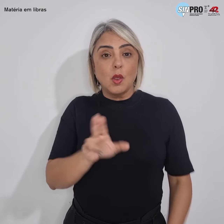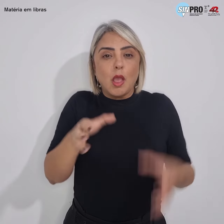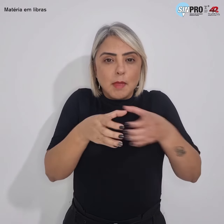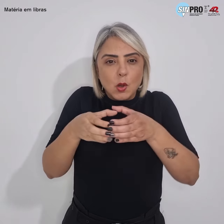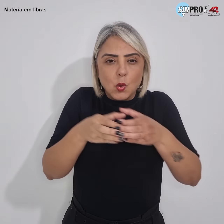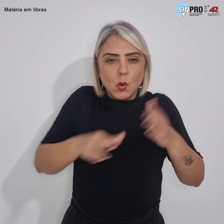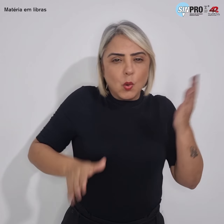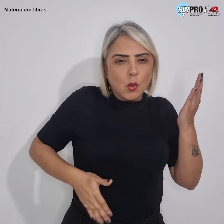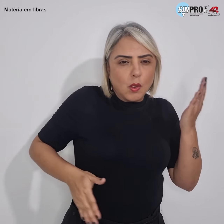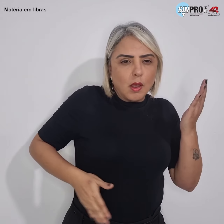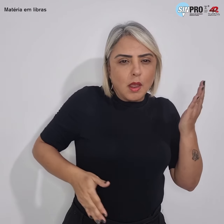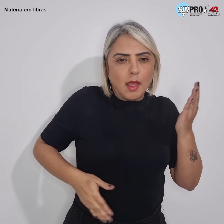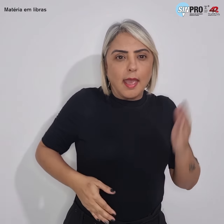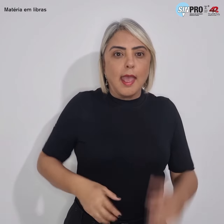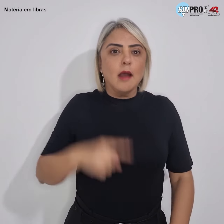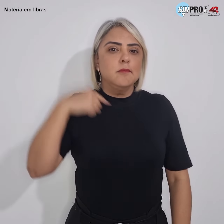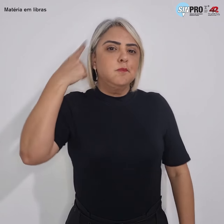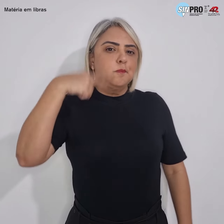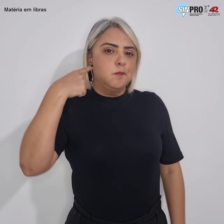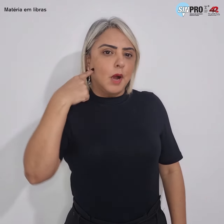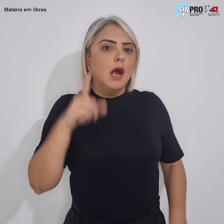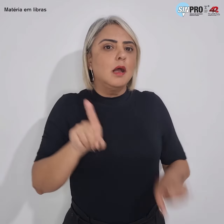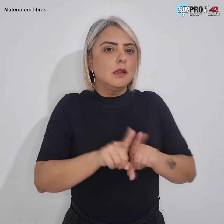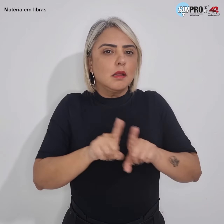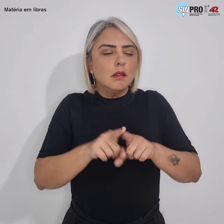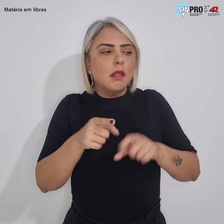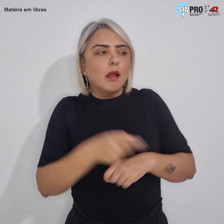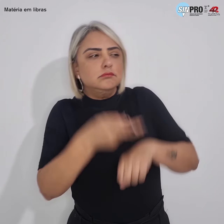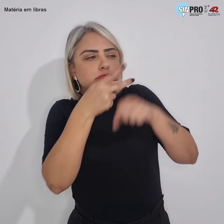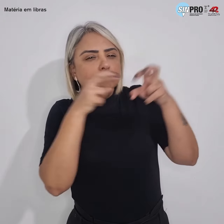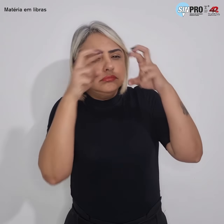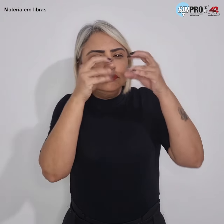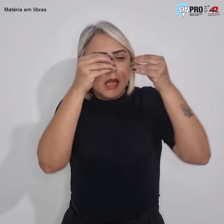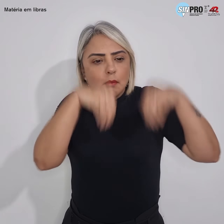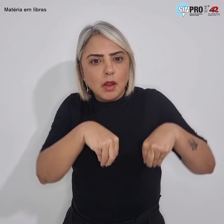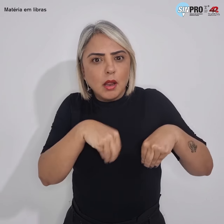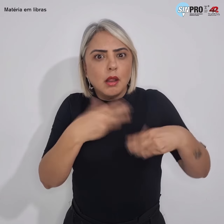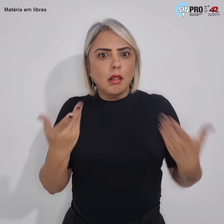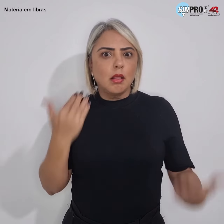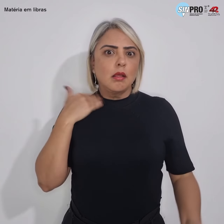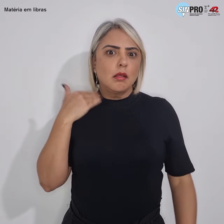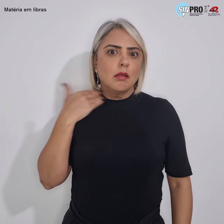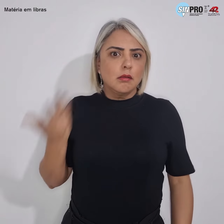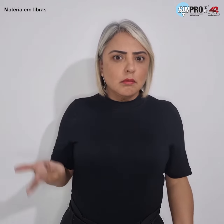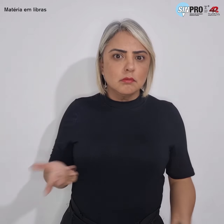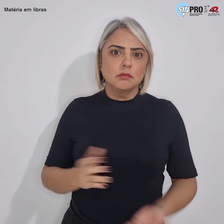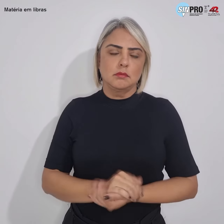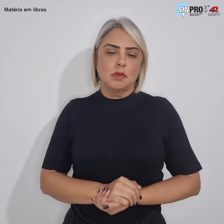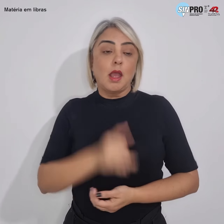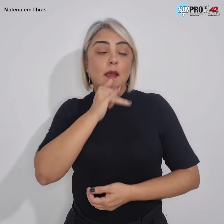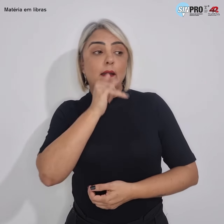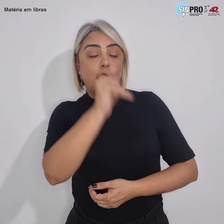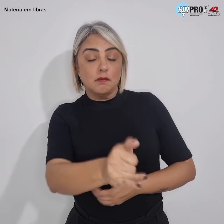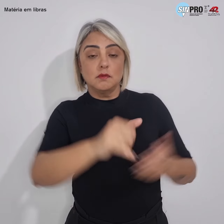quadrilha, pertence a uma advogada que também está sendo duramente prejudicada pelo bando. Ela avisou ao